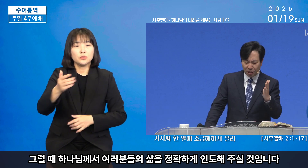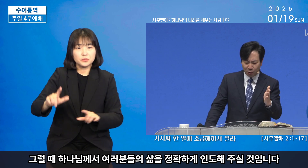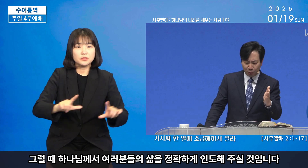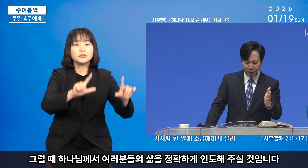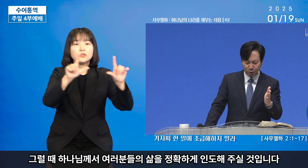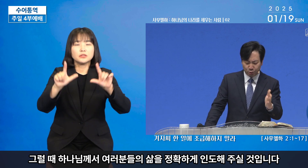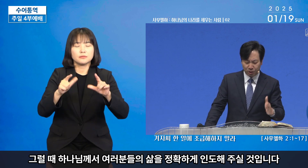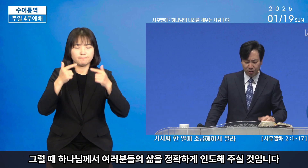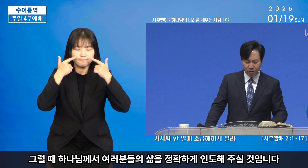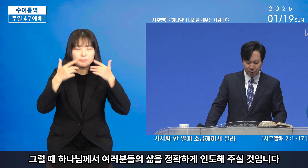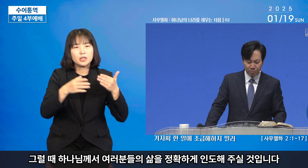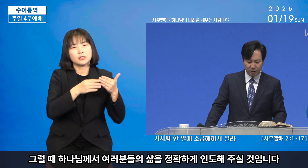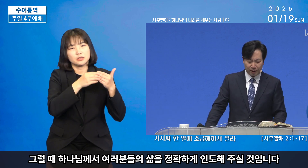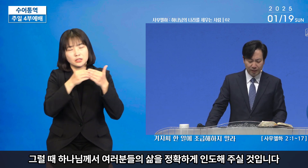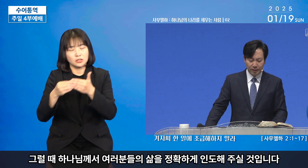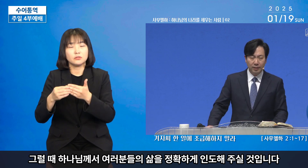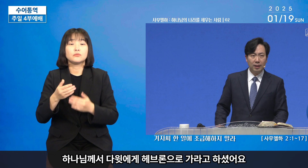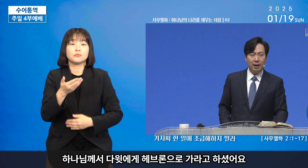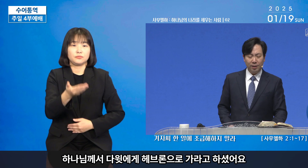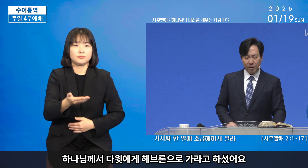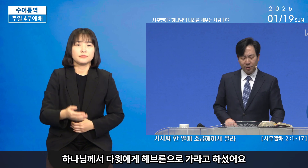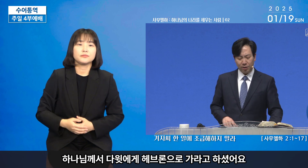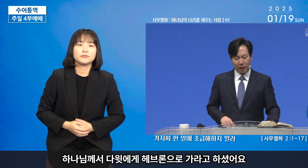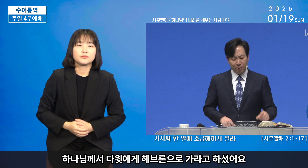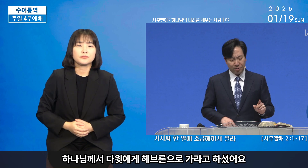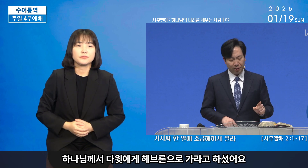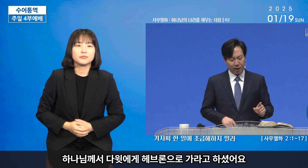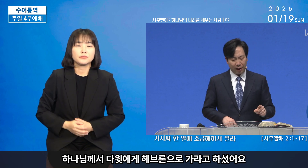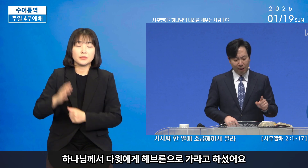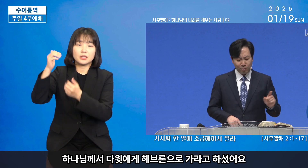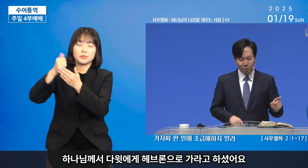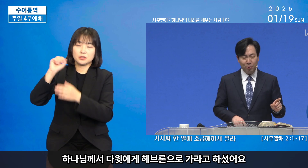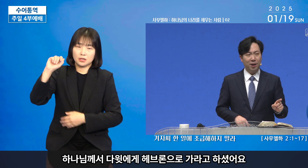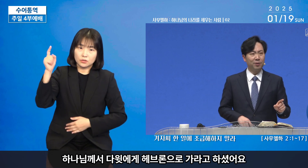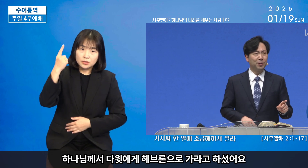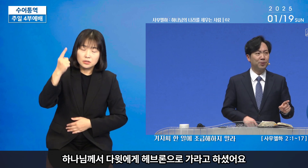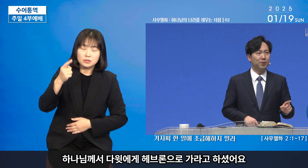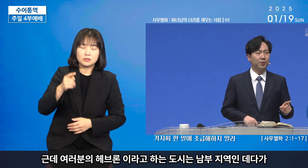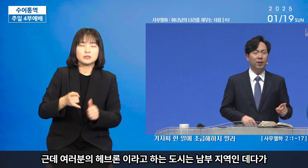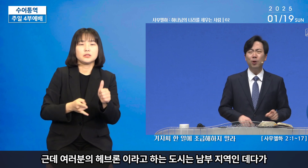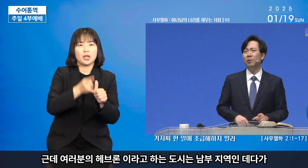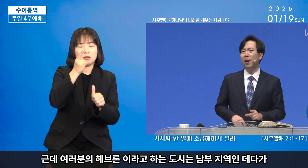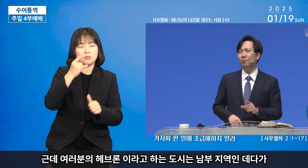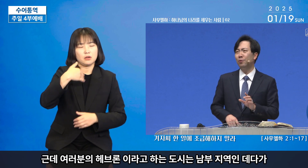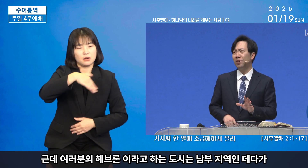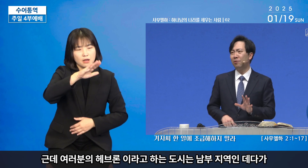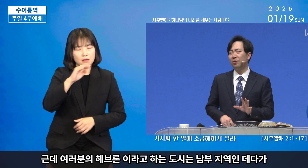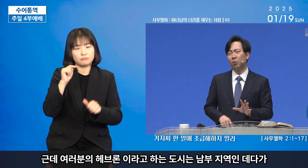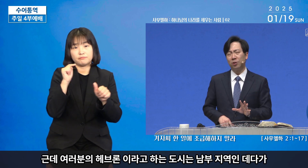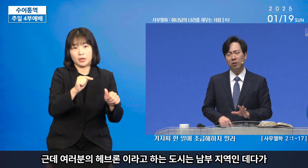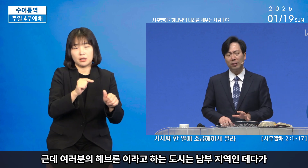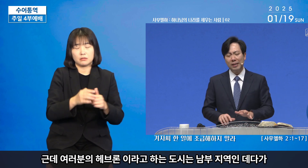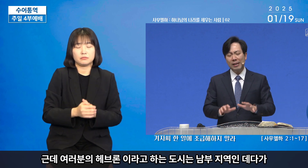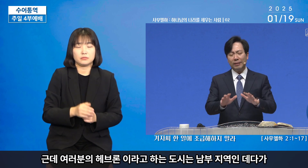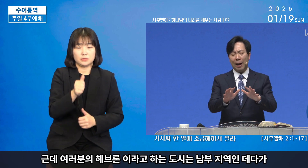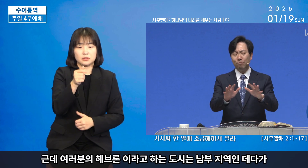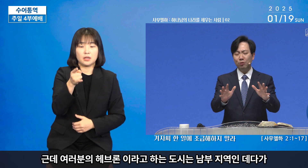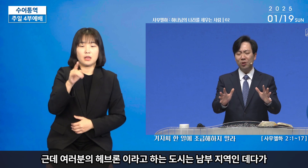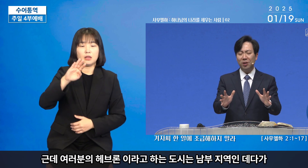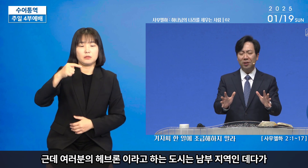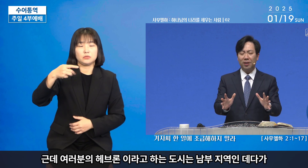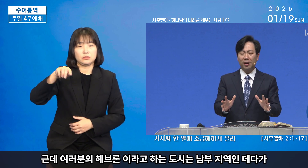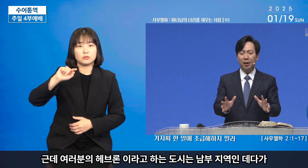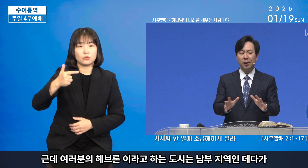정확하게 인도해 주실 것입니다. 하나님께서 다윗에게 헤브론으로 가라고 하셨어요. 근데 여러분 헤브론이라고 하는 도시는